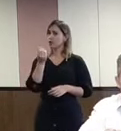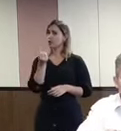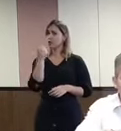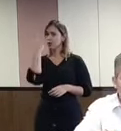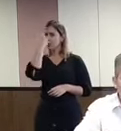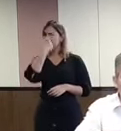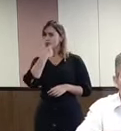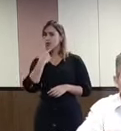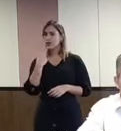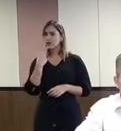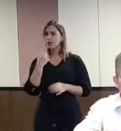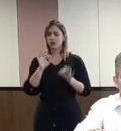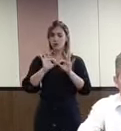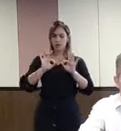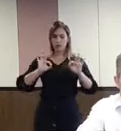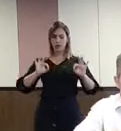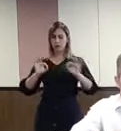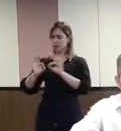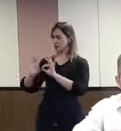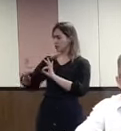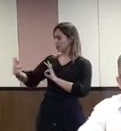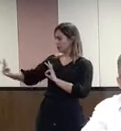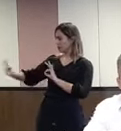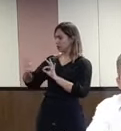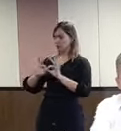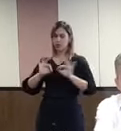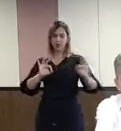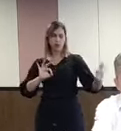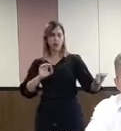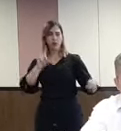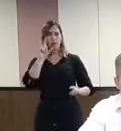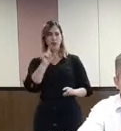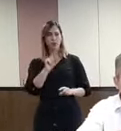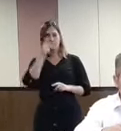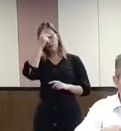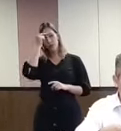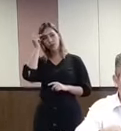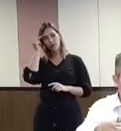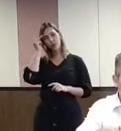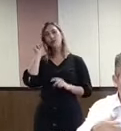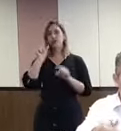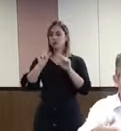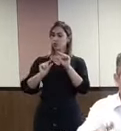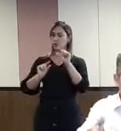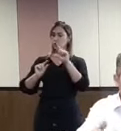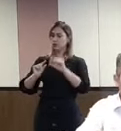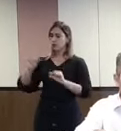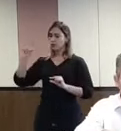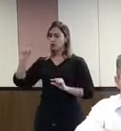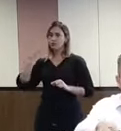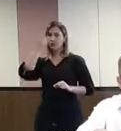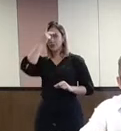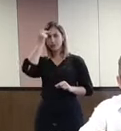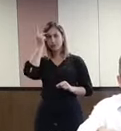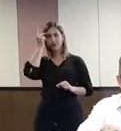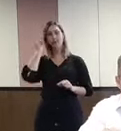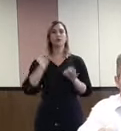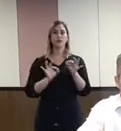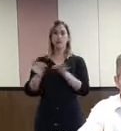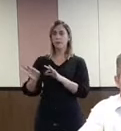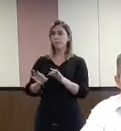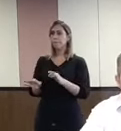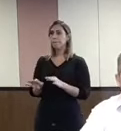um espaçamento aqui, né, para não ter grande fluxo. Tinha algumas salas que trabalhavam muitas pessoas próximas umas das outras. Então, nós estamos num